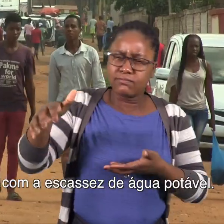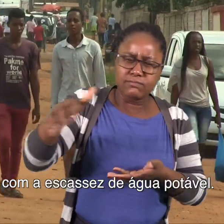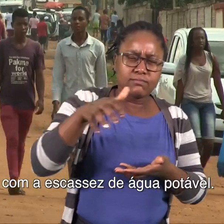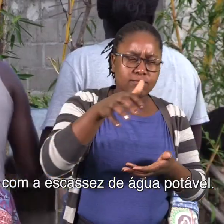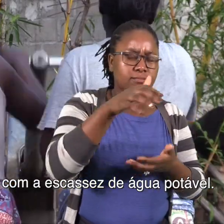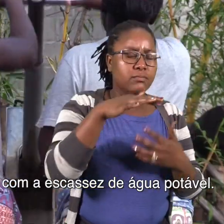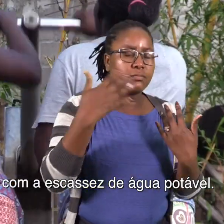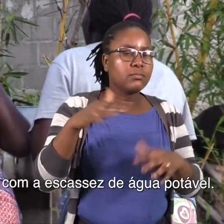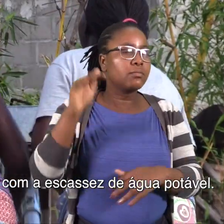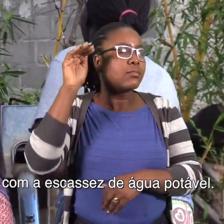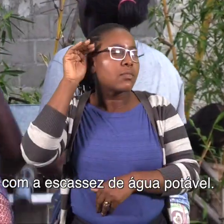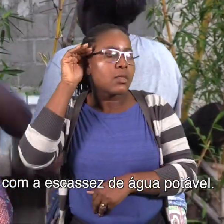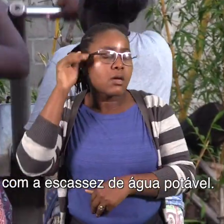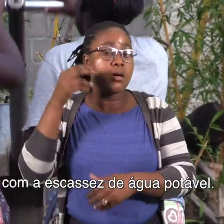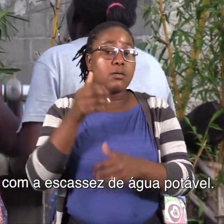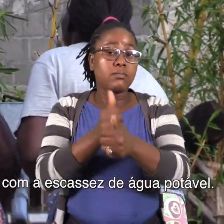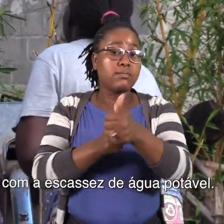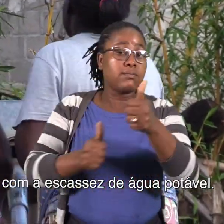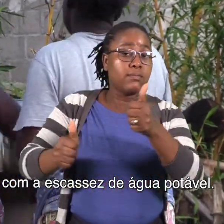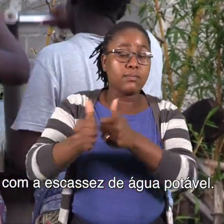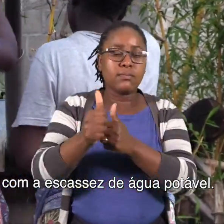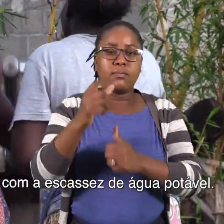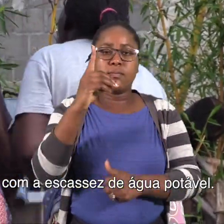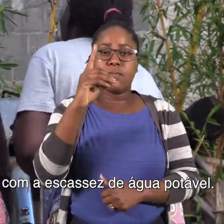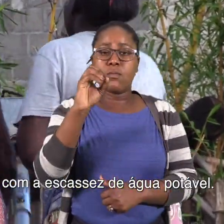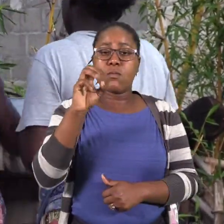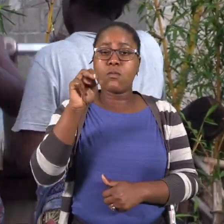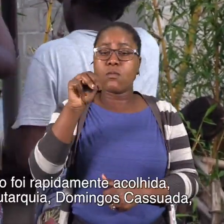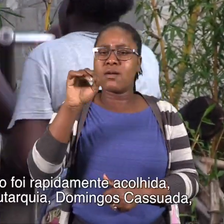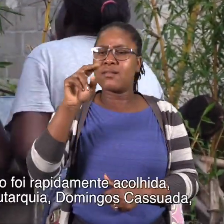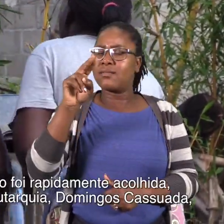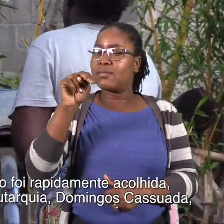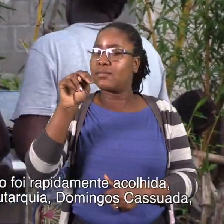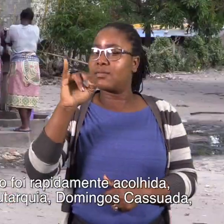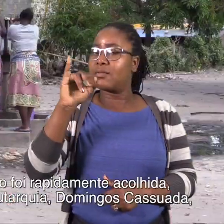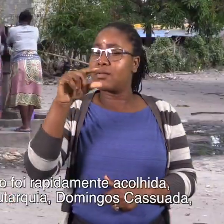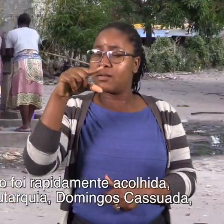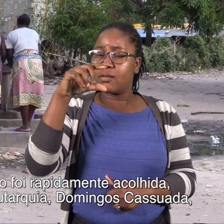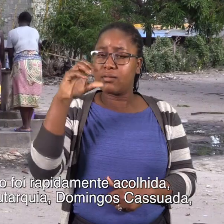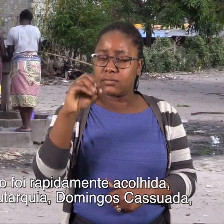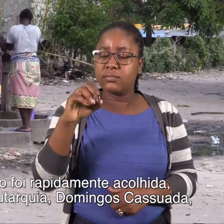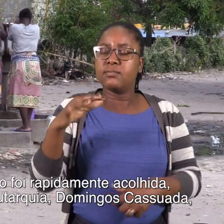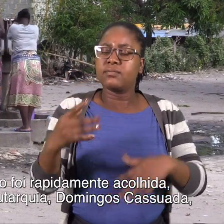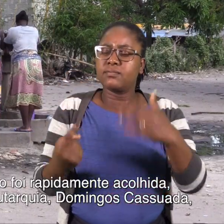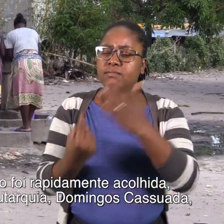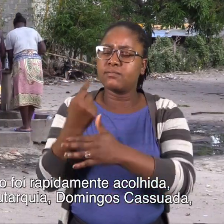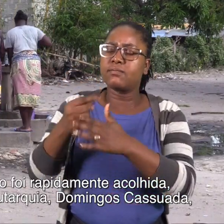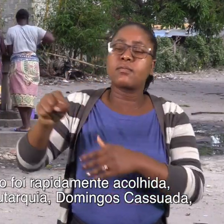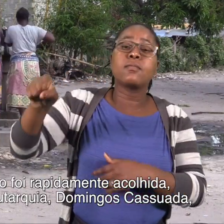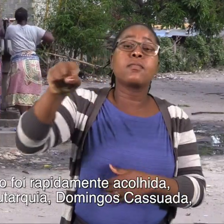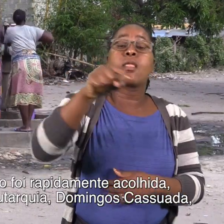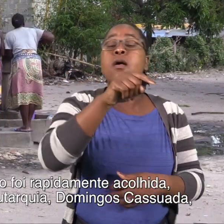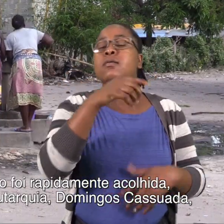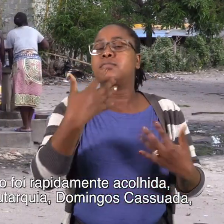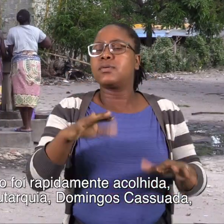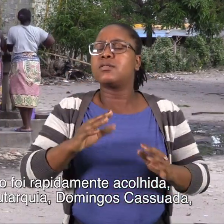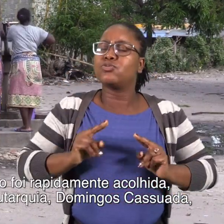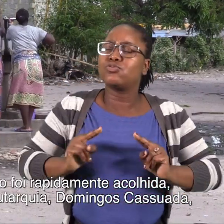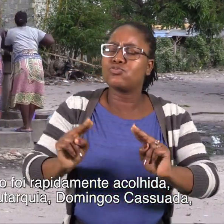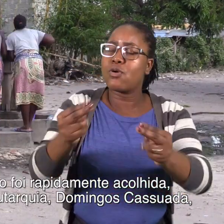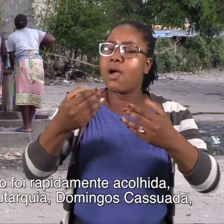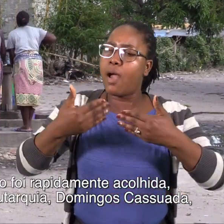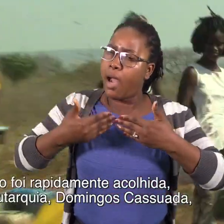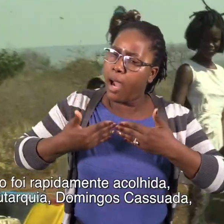pois a vila debate-se com falta ou escassez de água potável. Esta preocupação foi rapidamente acolhida, tendo o edil desta